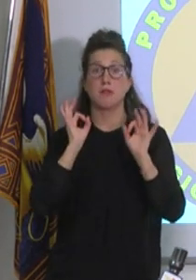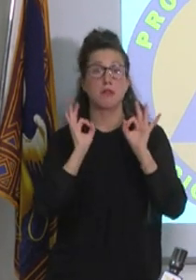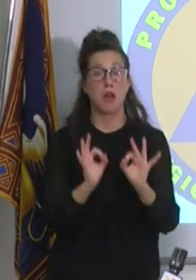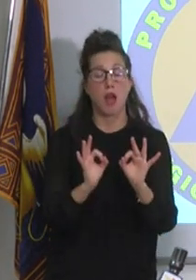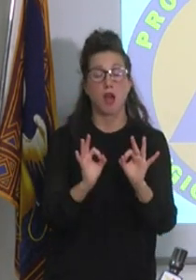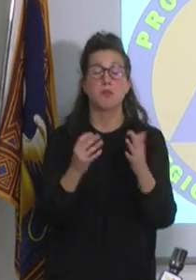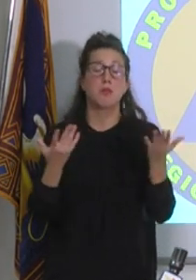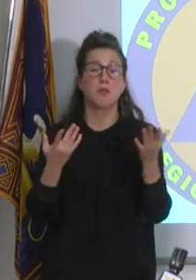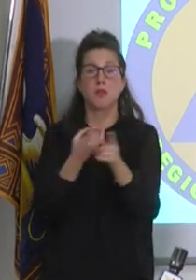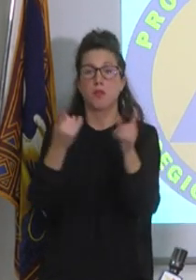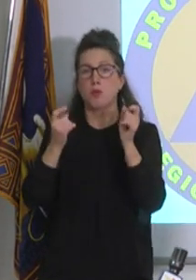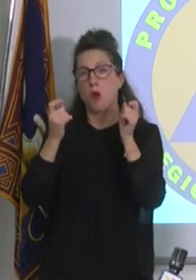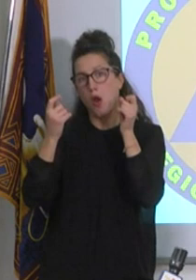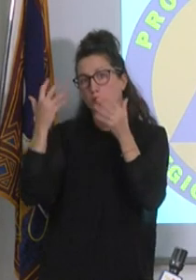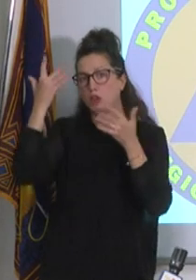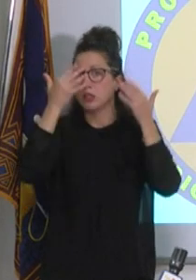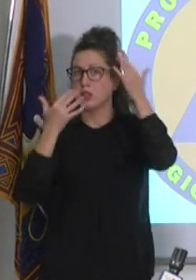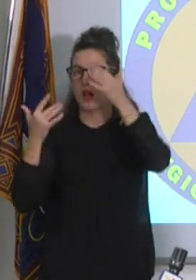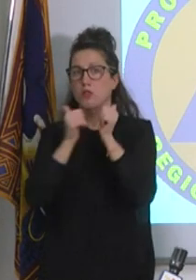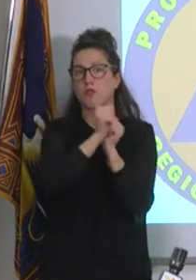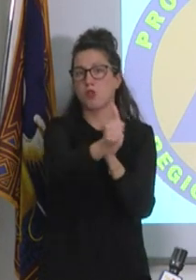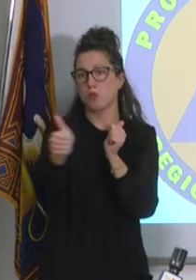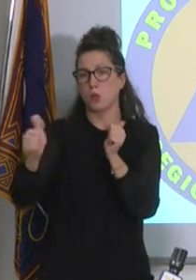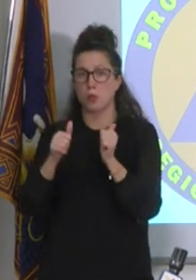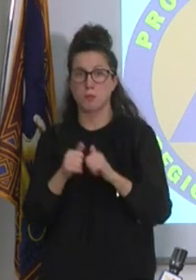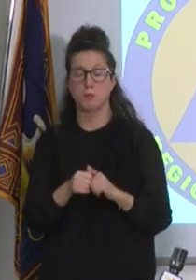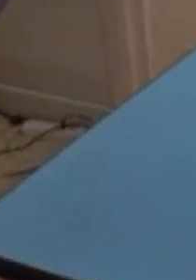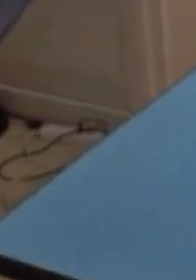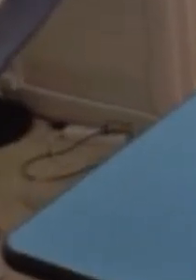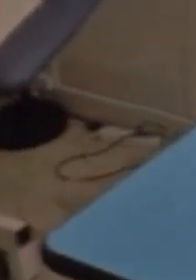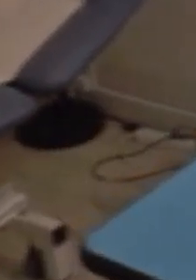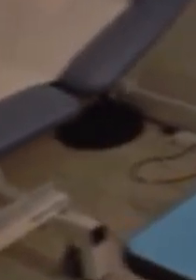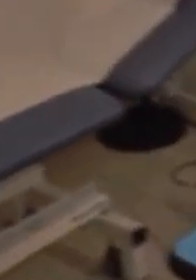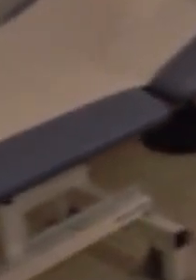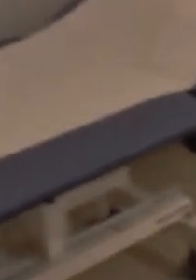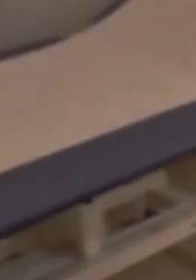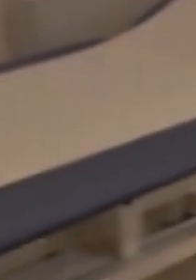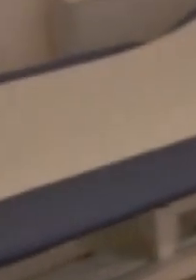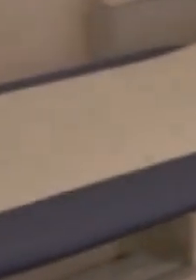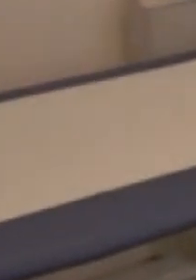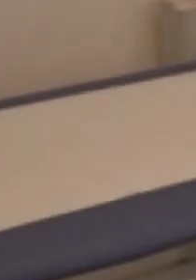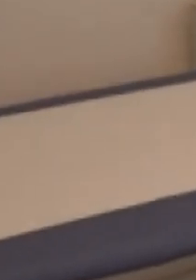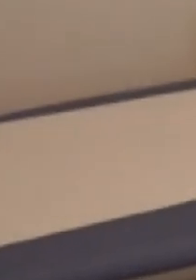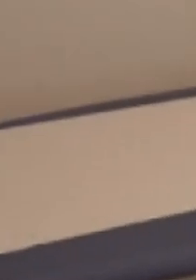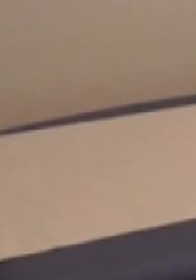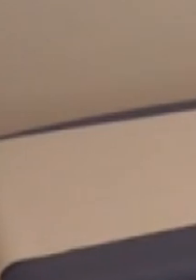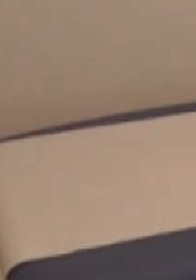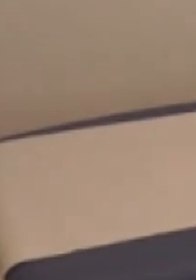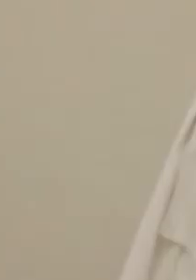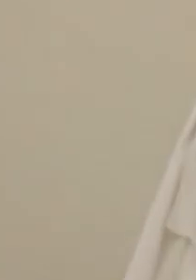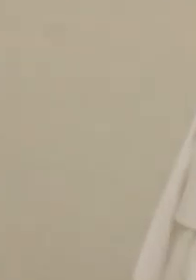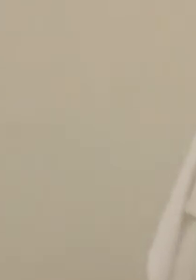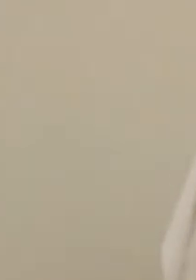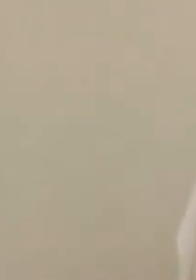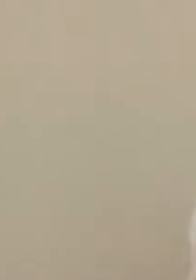stiamo parlando di un servizio di sanità pubblica ed è un servizio pubblico di tono arrogante del governo regionale parla nel